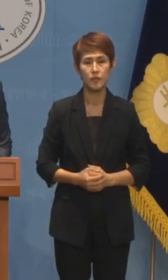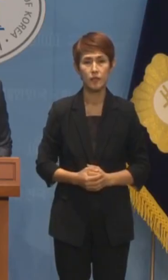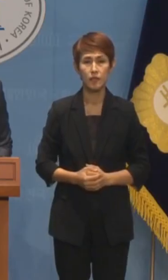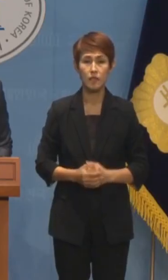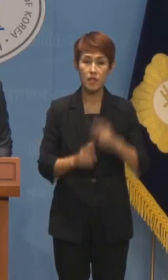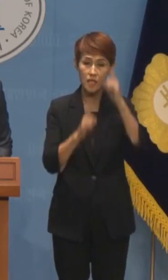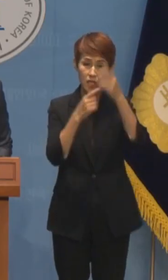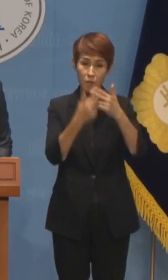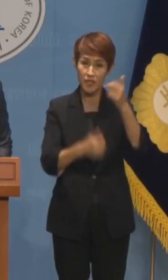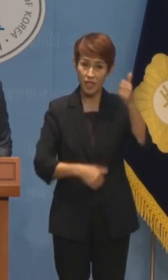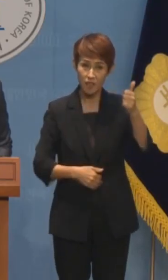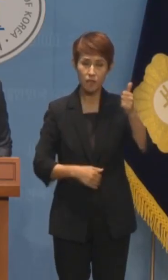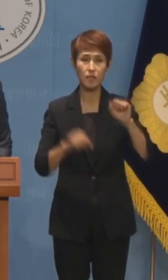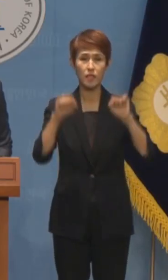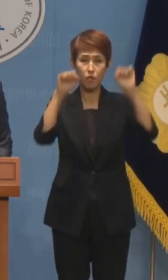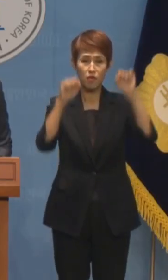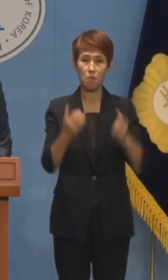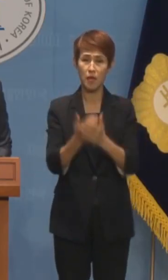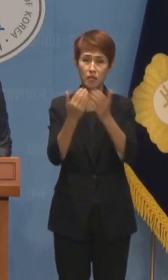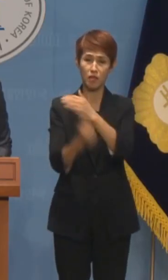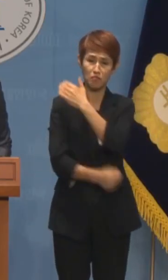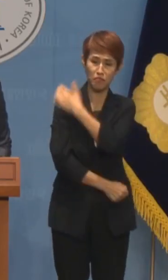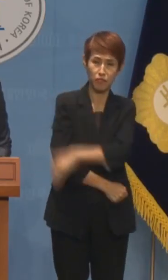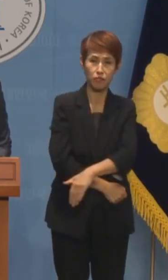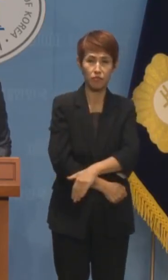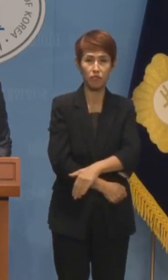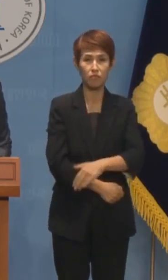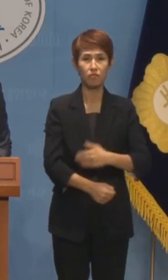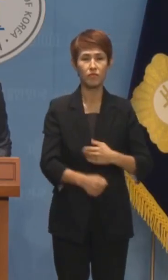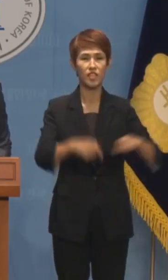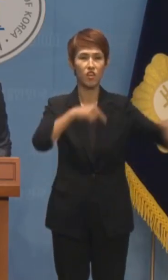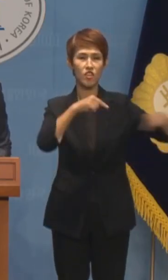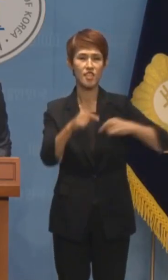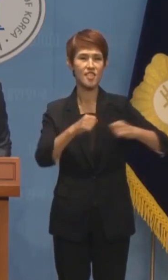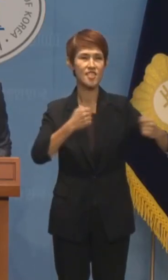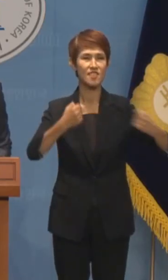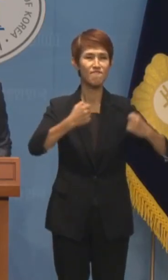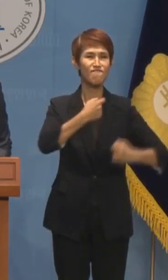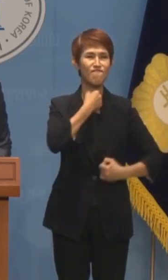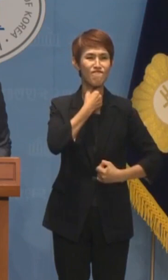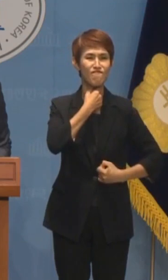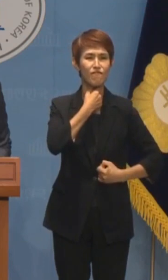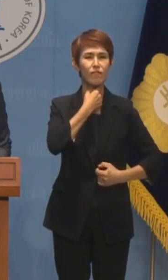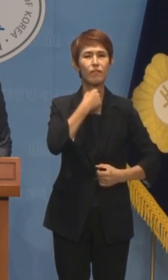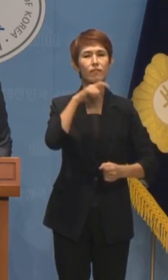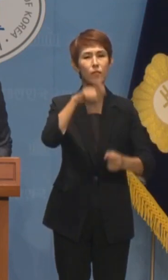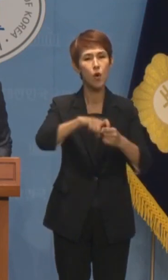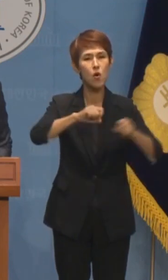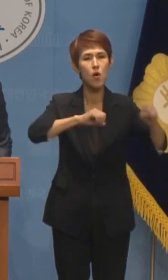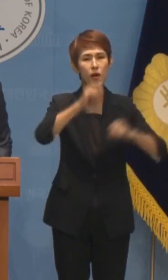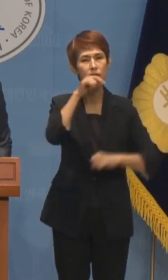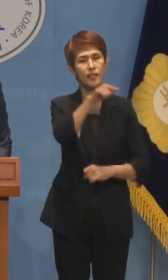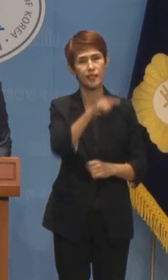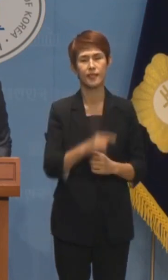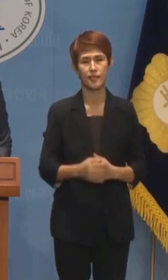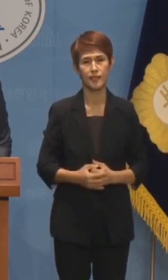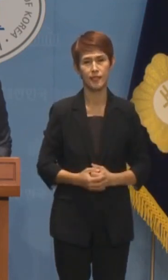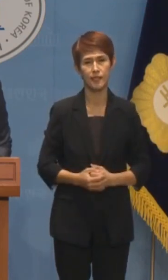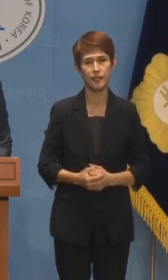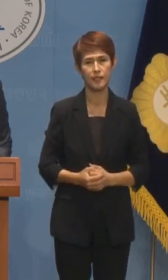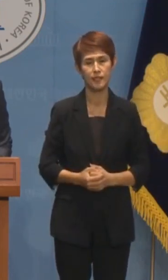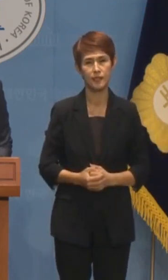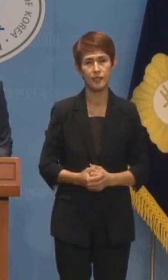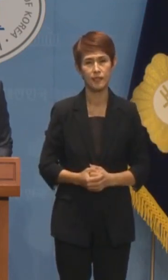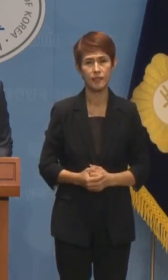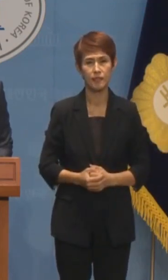이기흥 회장은 체육계 발전을 외면한 채 자신의 정치력 확대만을 인선만 하고 있습니다.